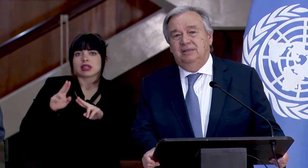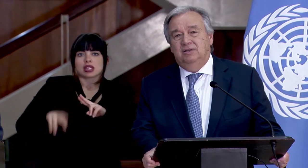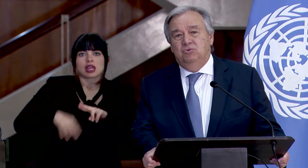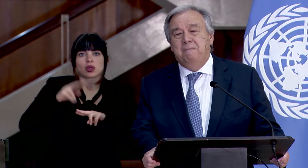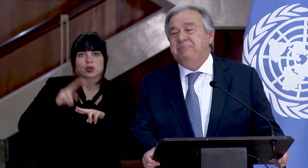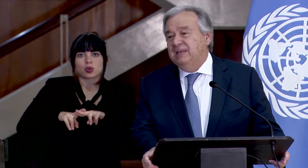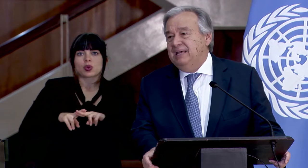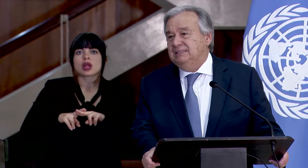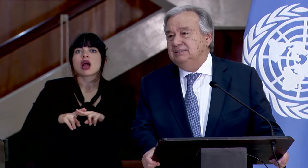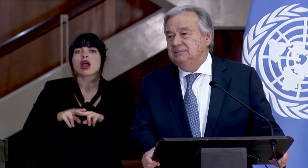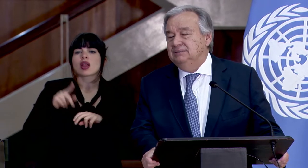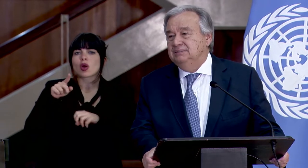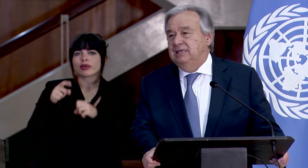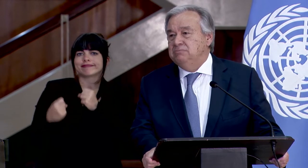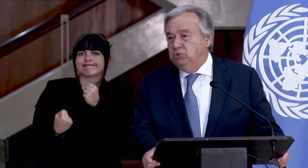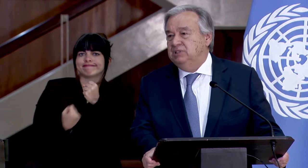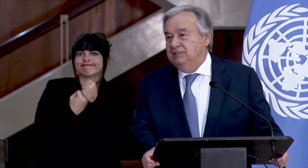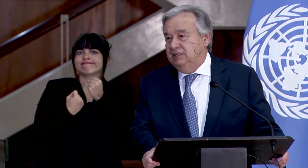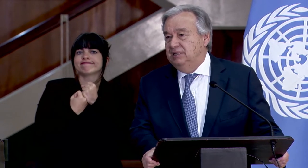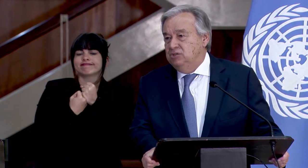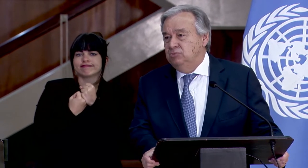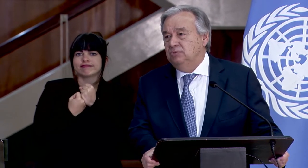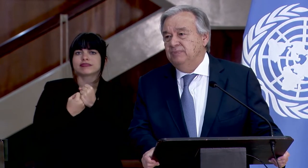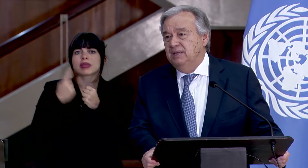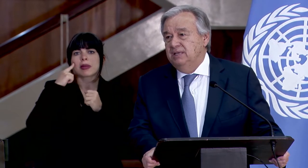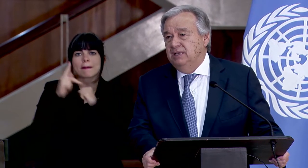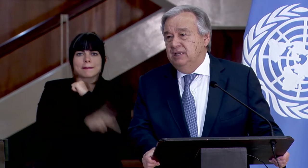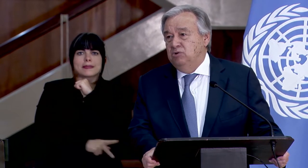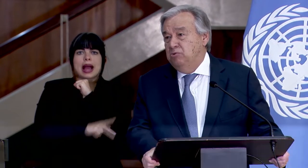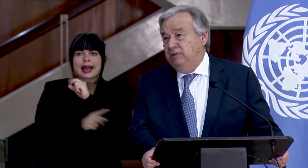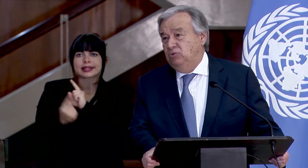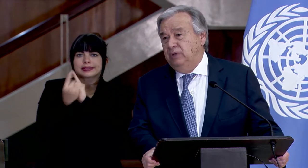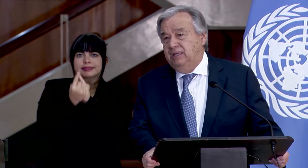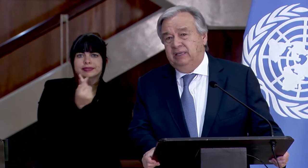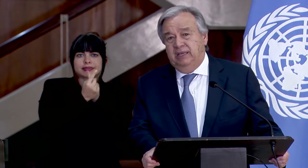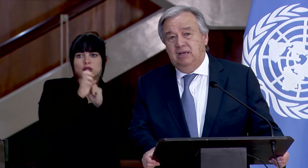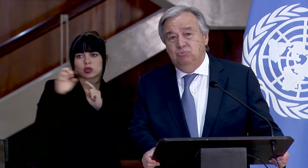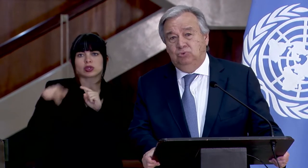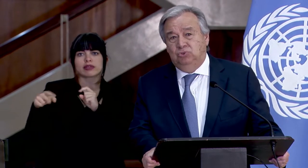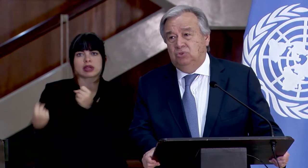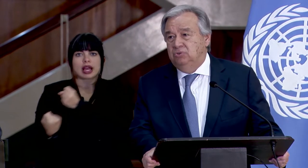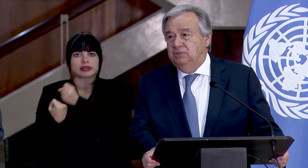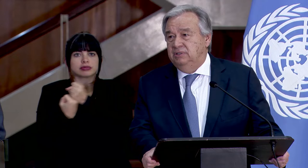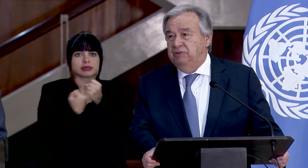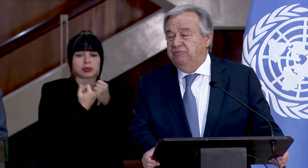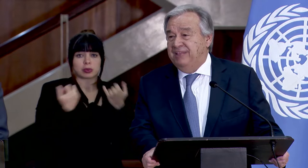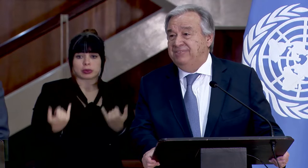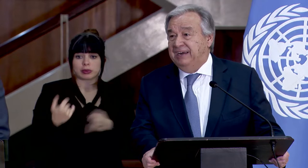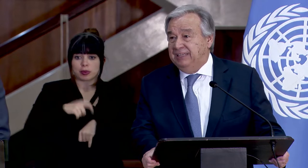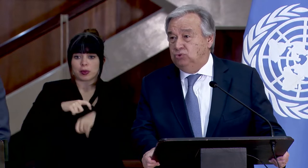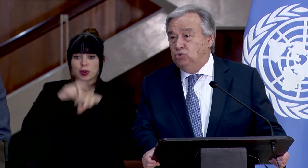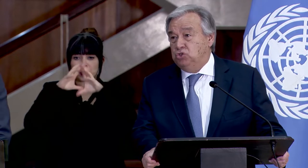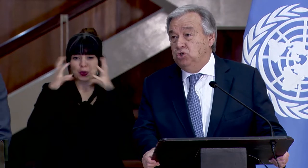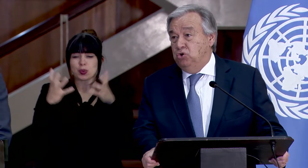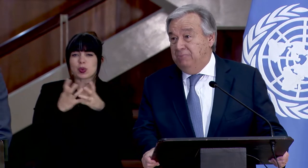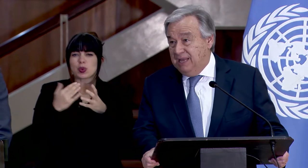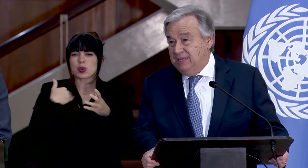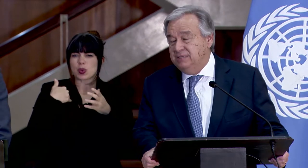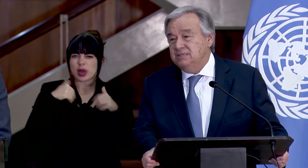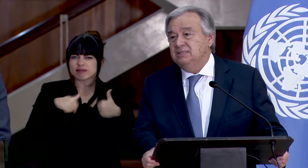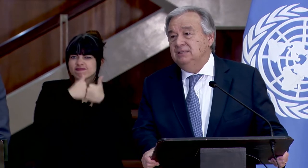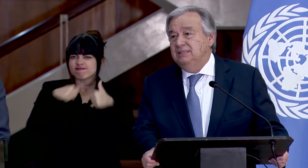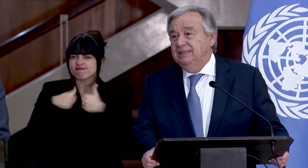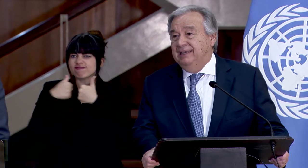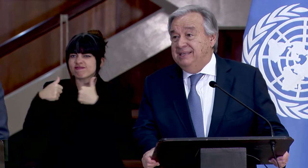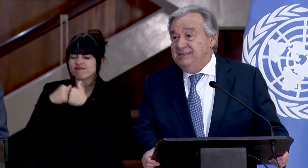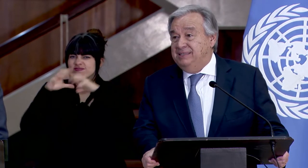naturalmente, un pilar del multilateralismo, en un momento en que el mundo enfrenta retos